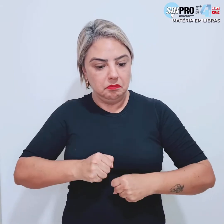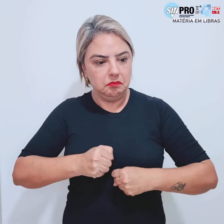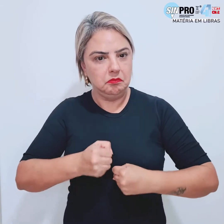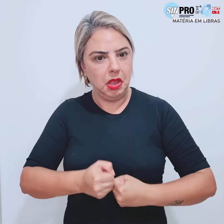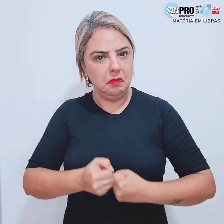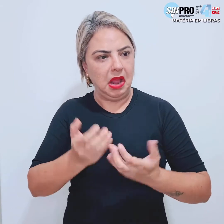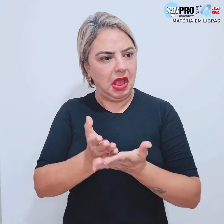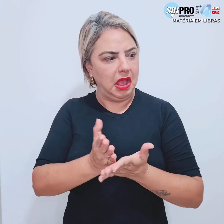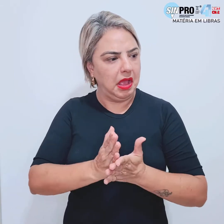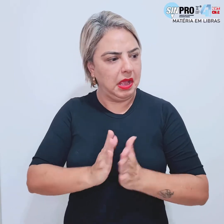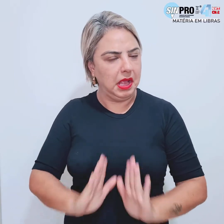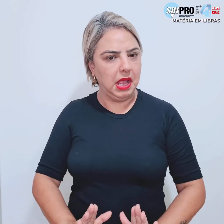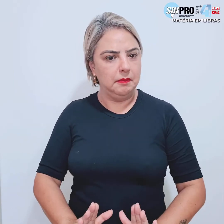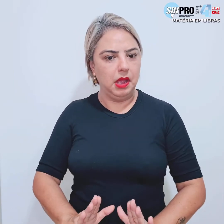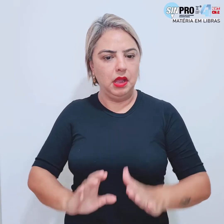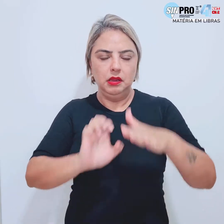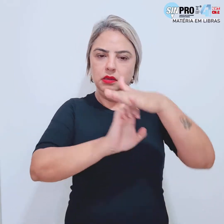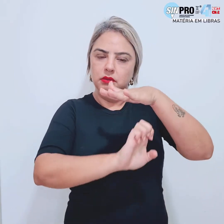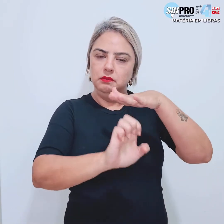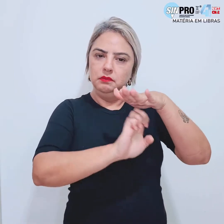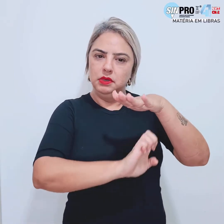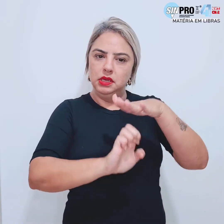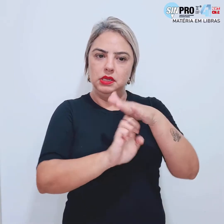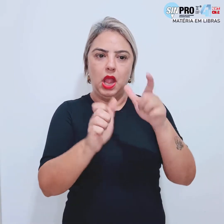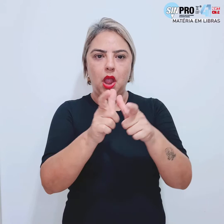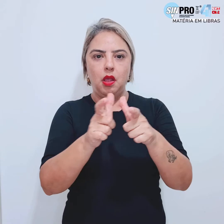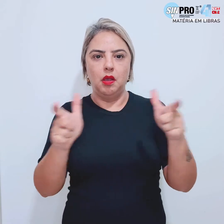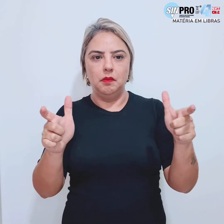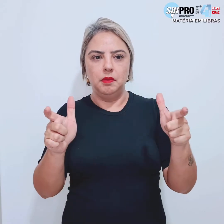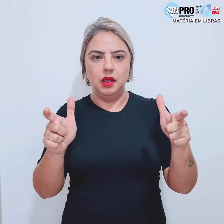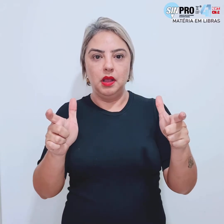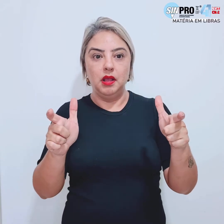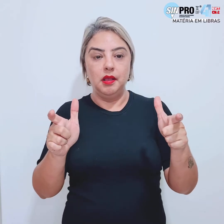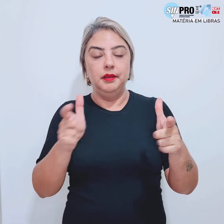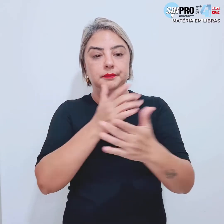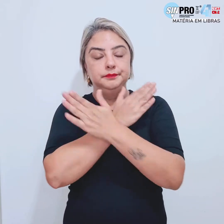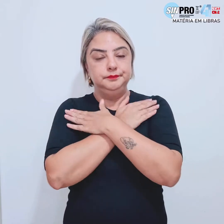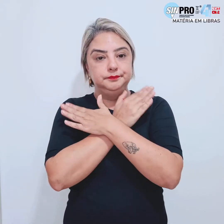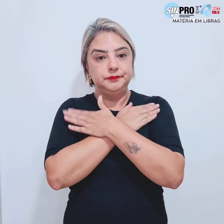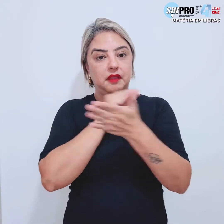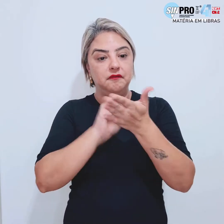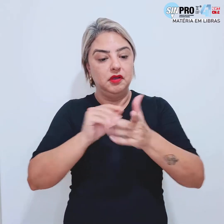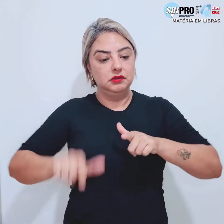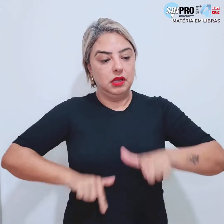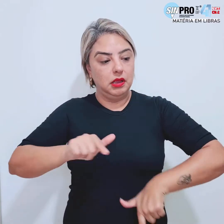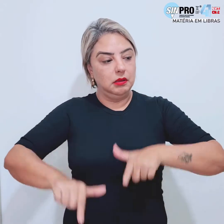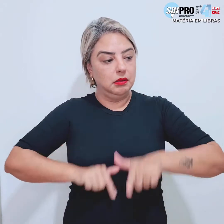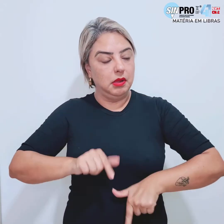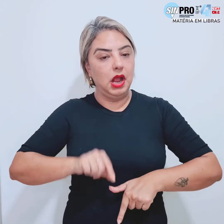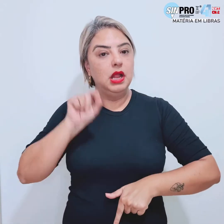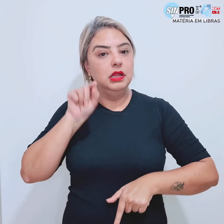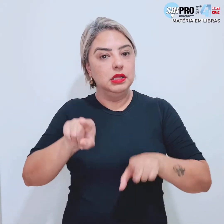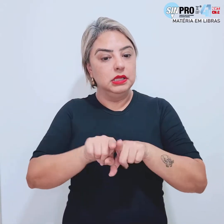para destruir empresas e aumentar o desemprego, atua no Congresso